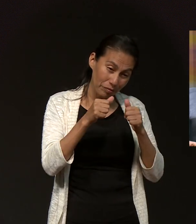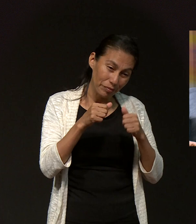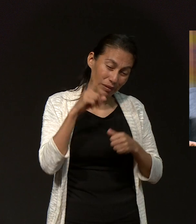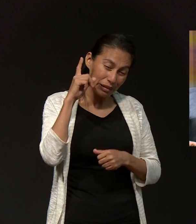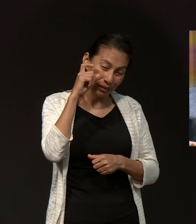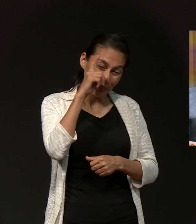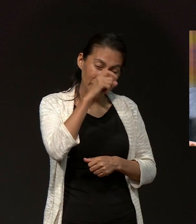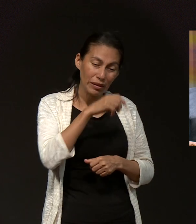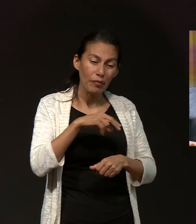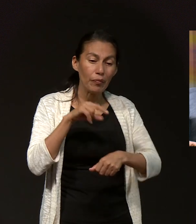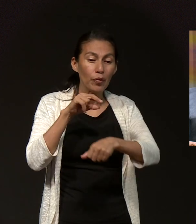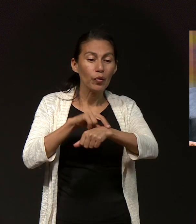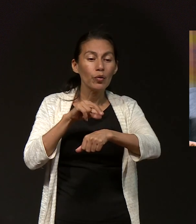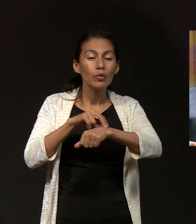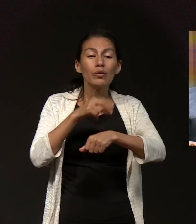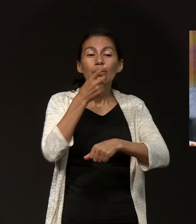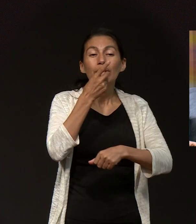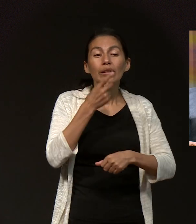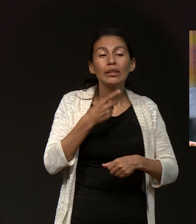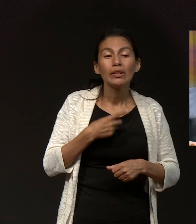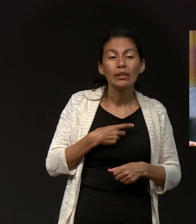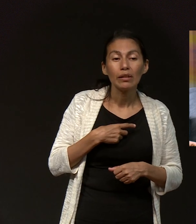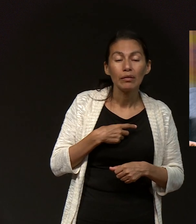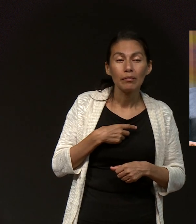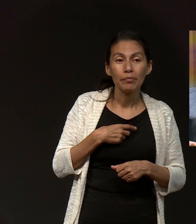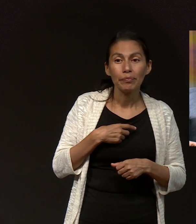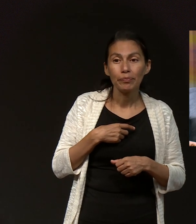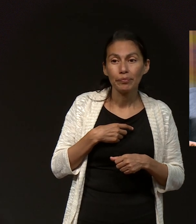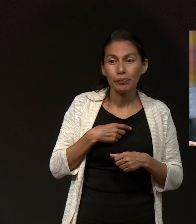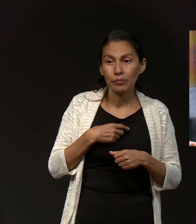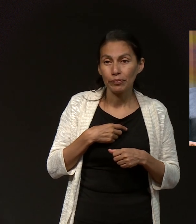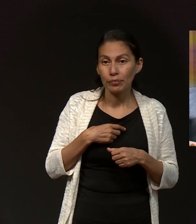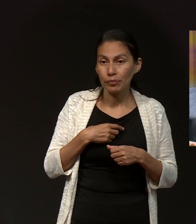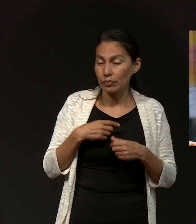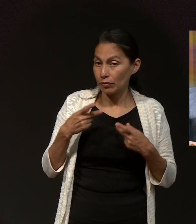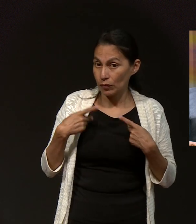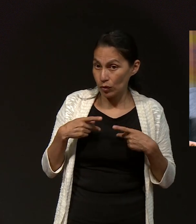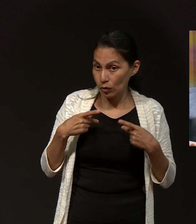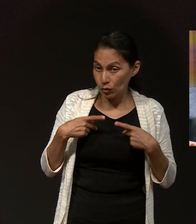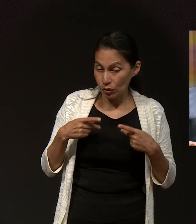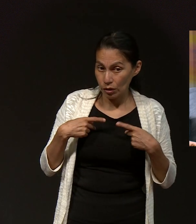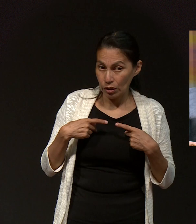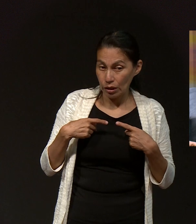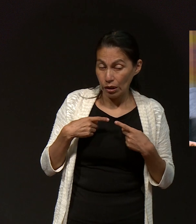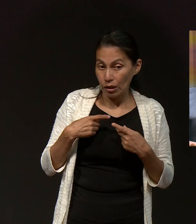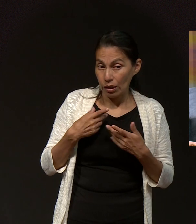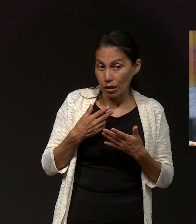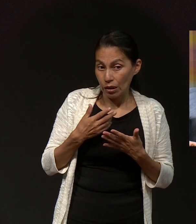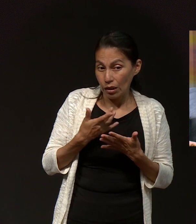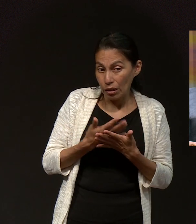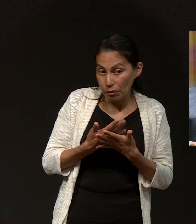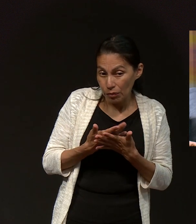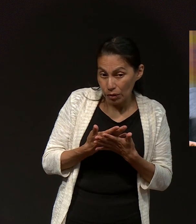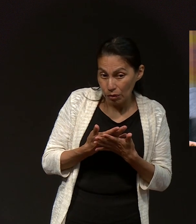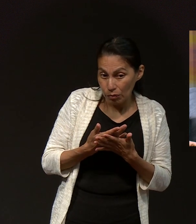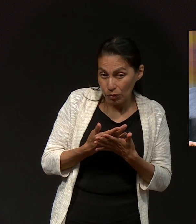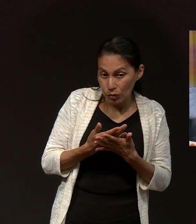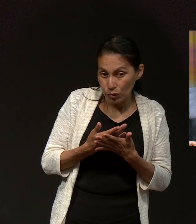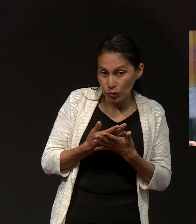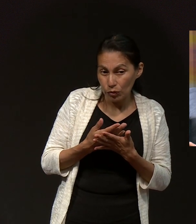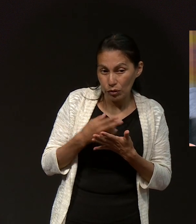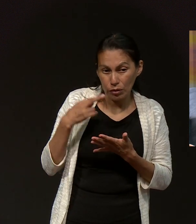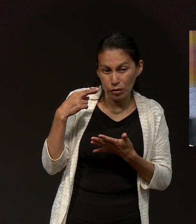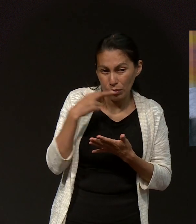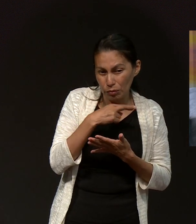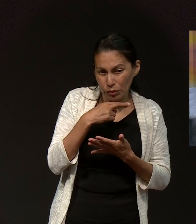la atención. Nos decían los médicos que una intubación se busca desintubar,